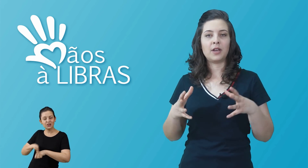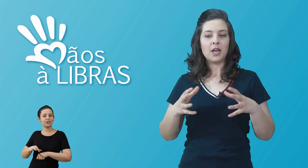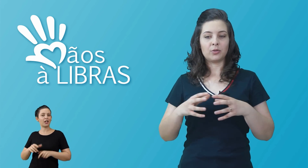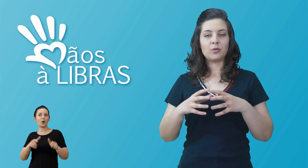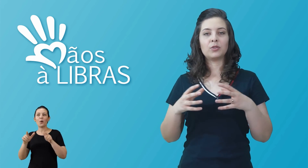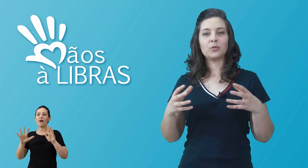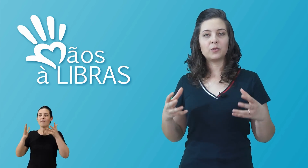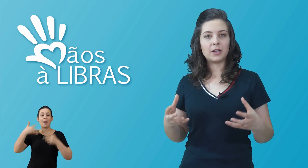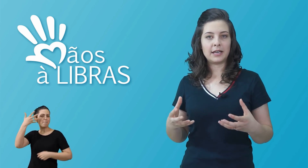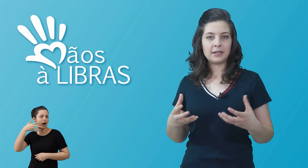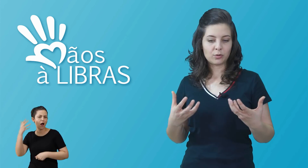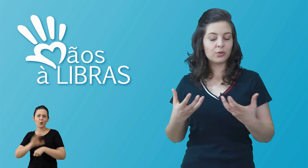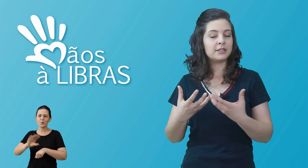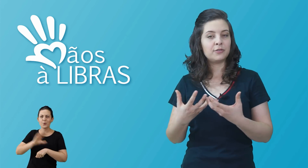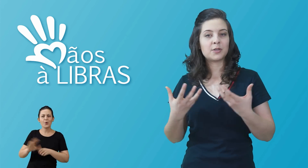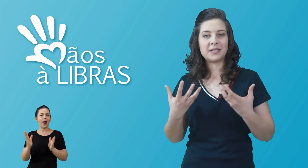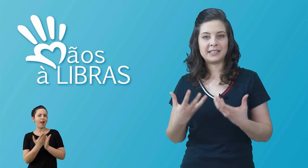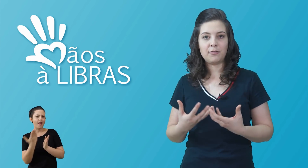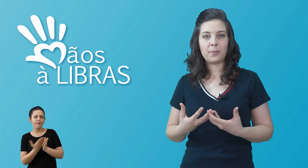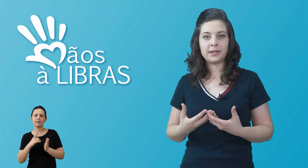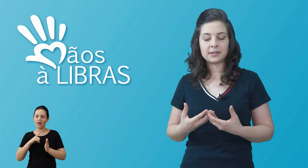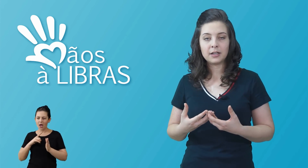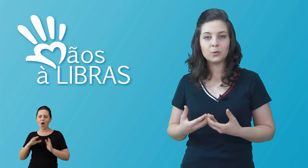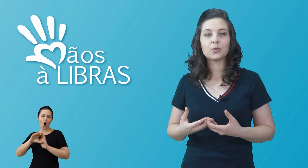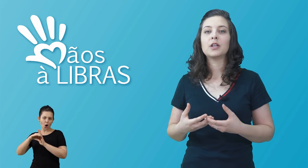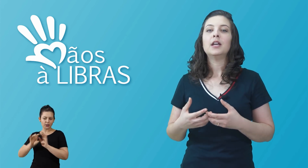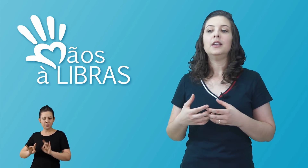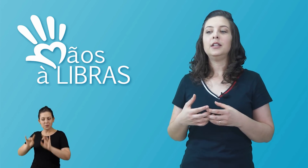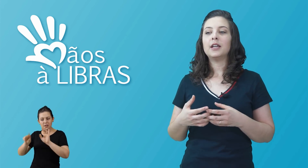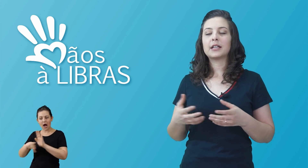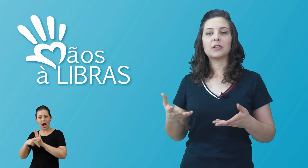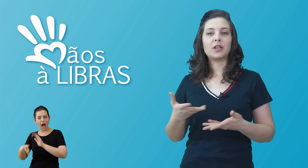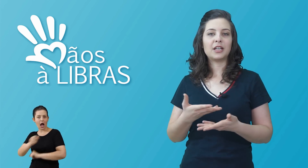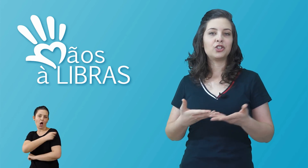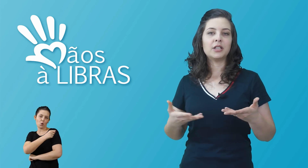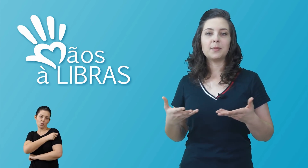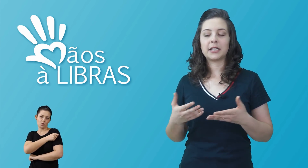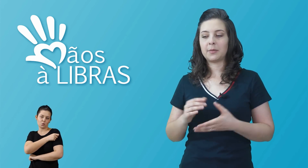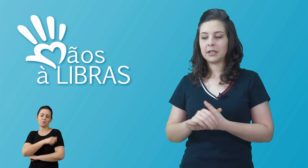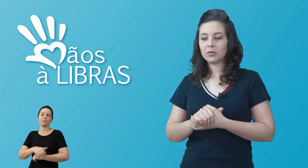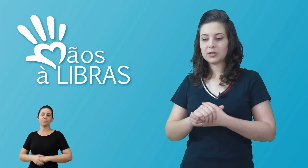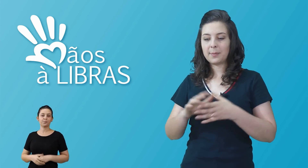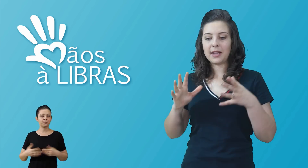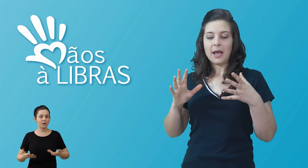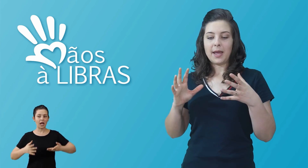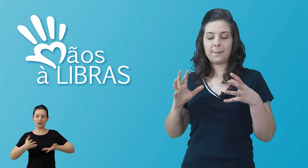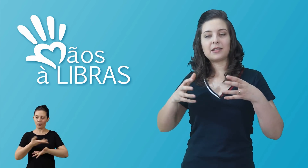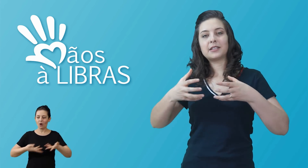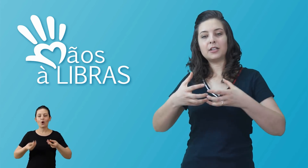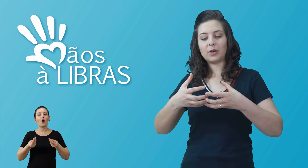cursos, enfim, eu tenho um conteúdo exclusivo, específico para esses alunos. E a questão da dinâmica também. Então, eu estou